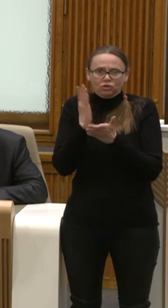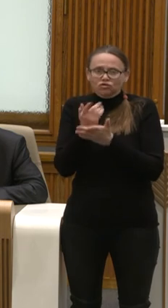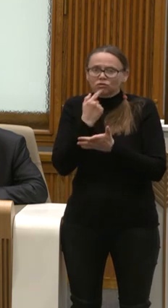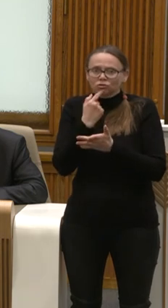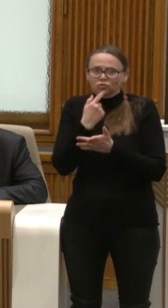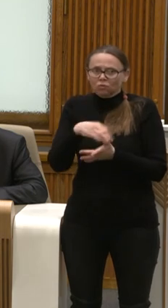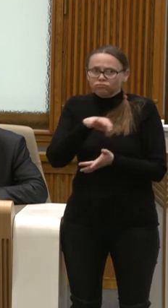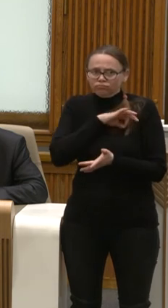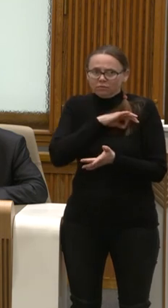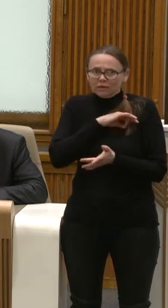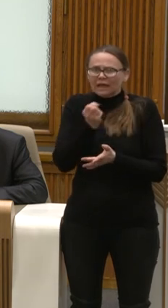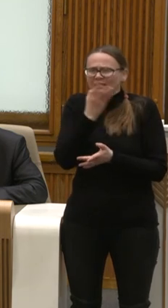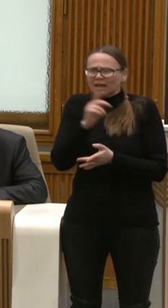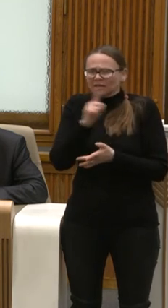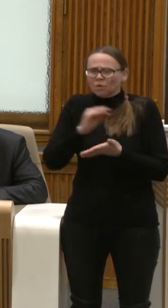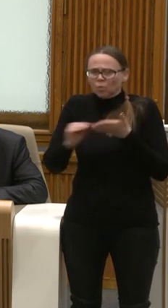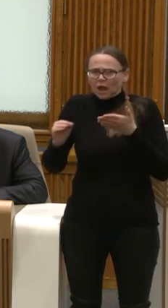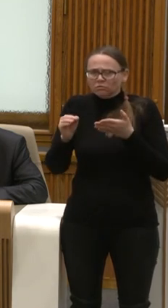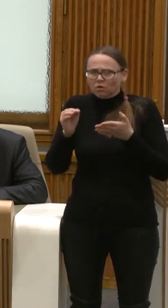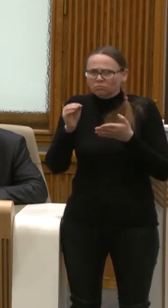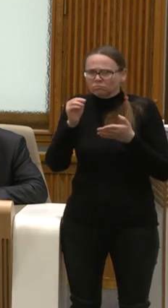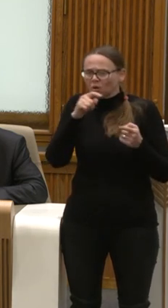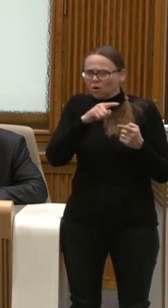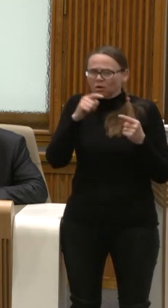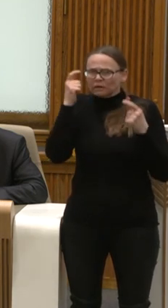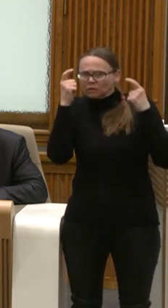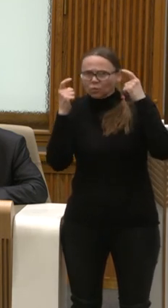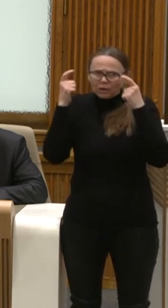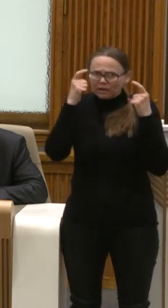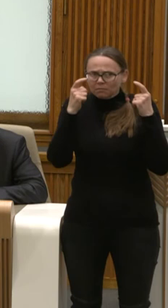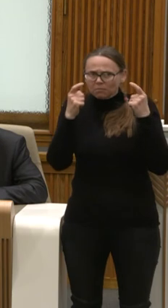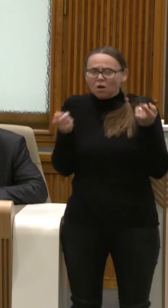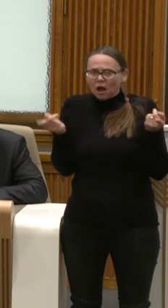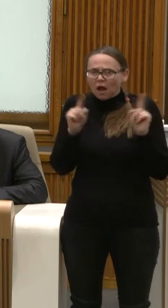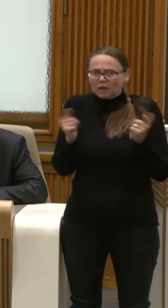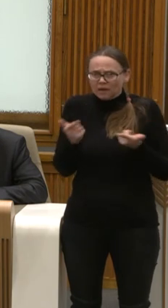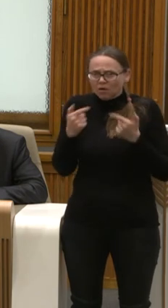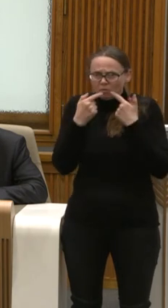se ugiba oziroma neuradno govori lahko o kakorkoli?